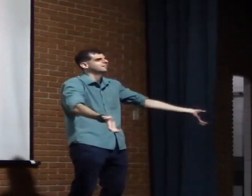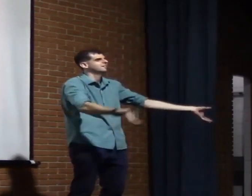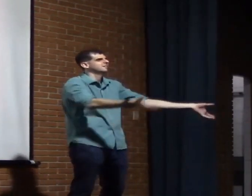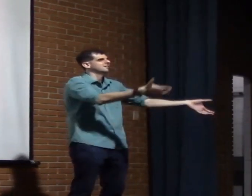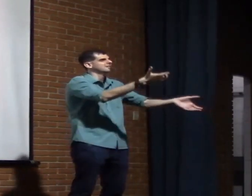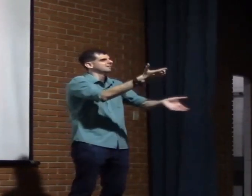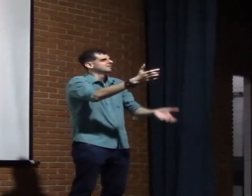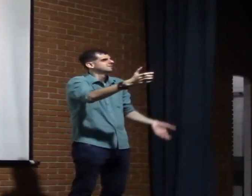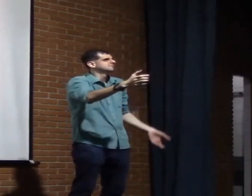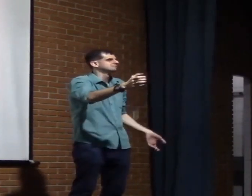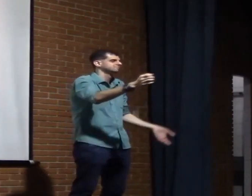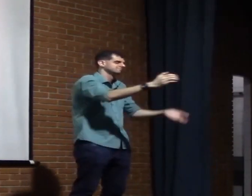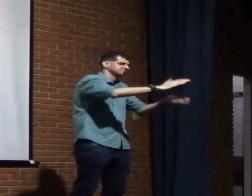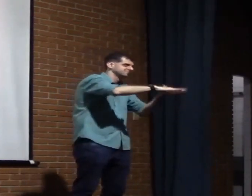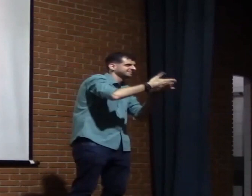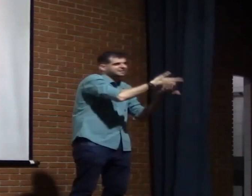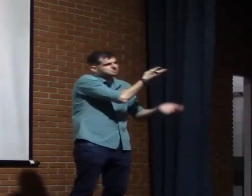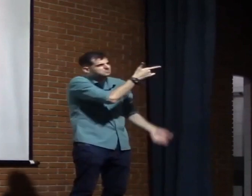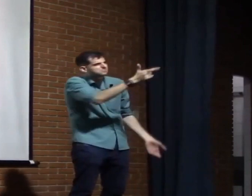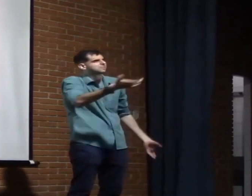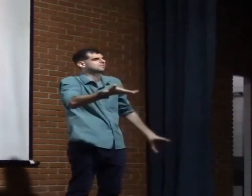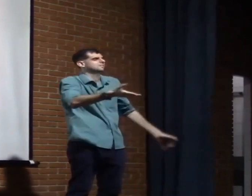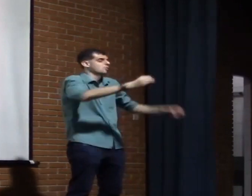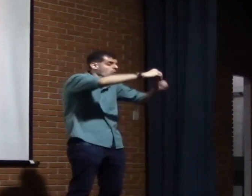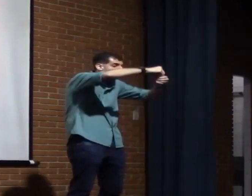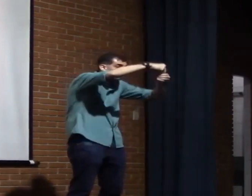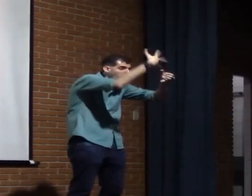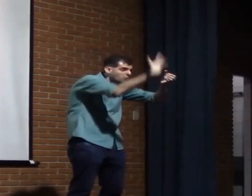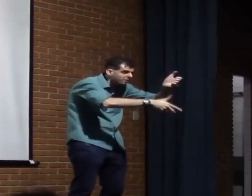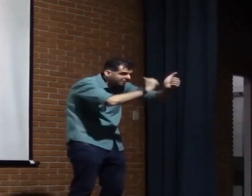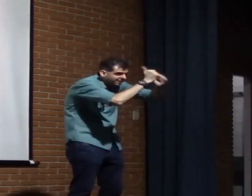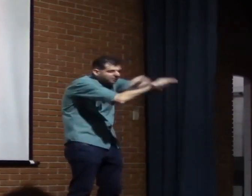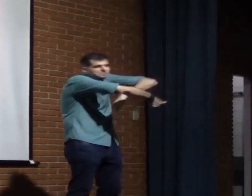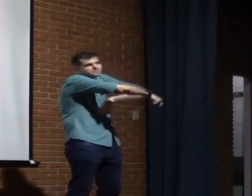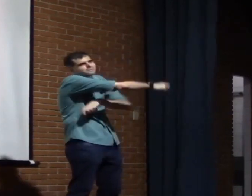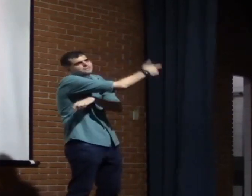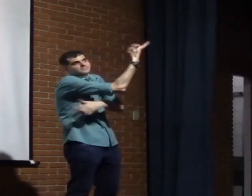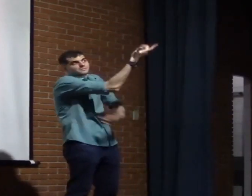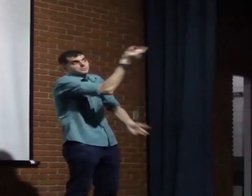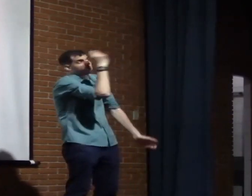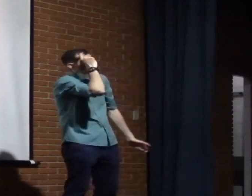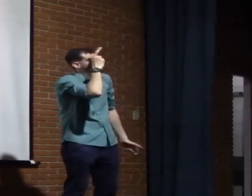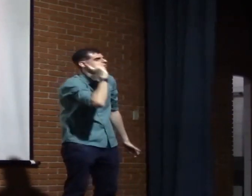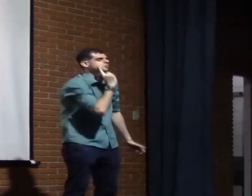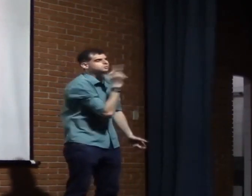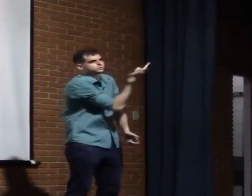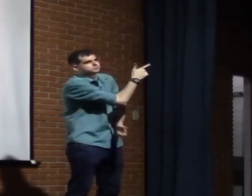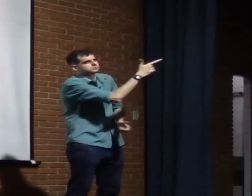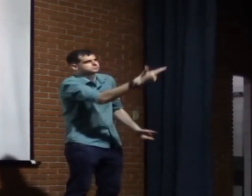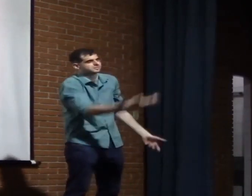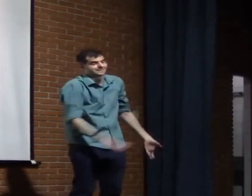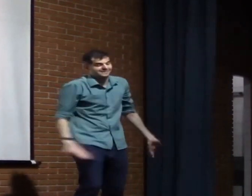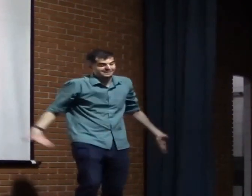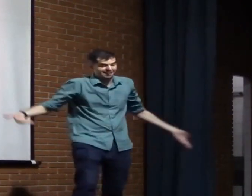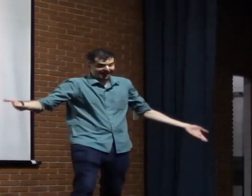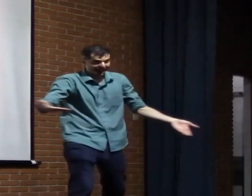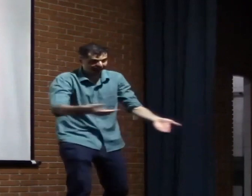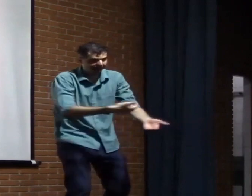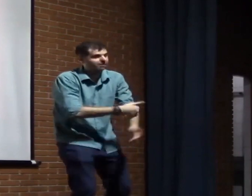colocado dentro de sala de aula e não conseguia acompanhar pela falta de intérprete nessas ocasiões, e aí não se era